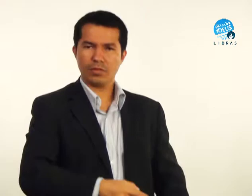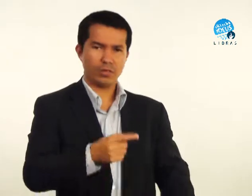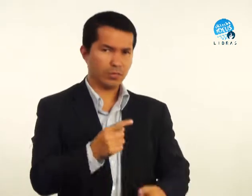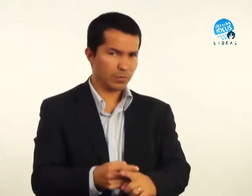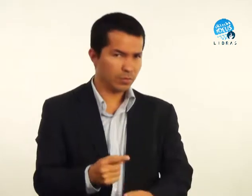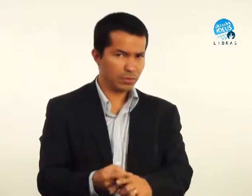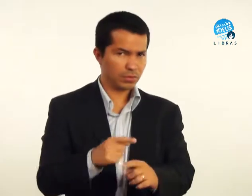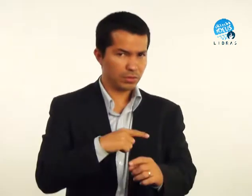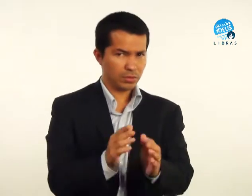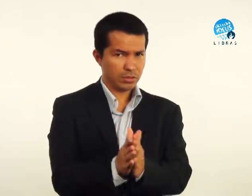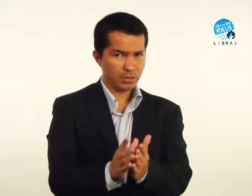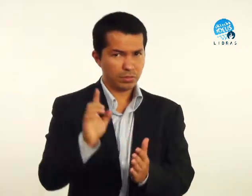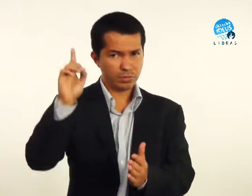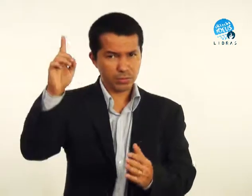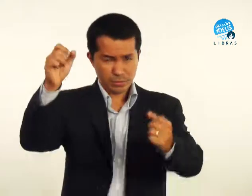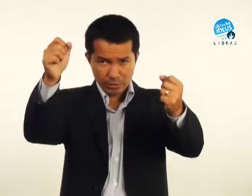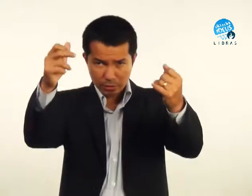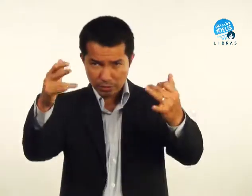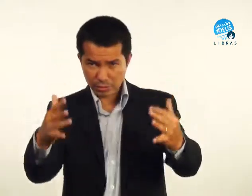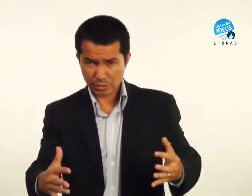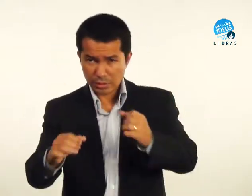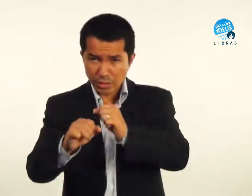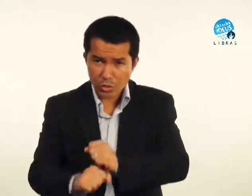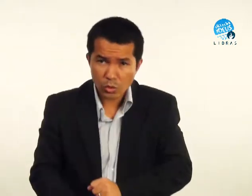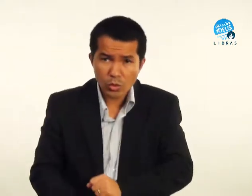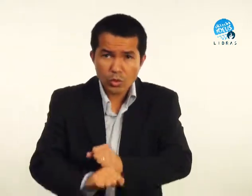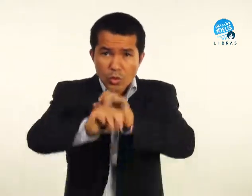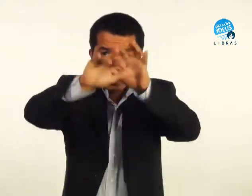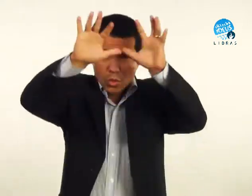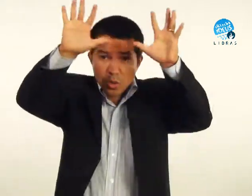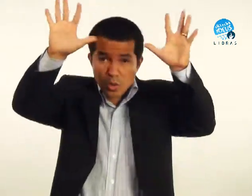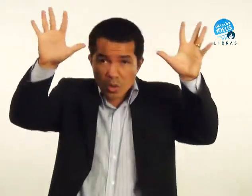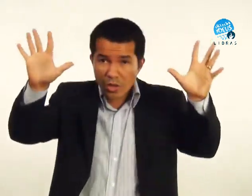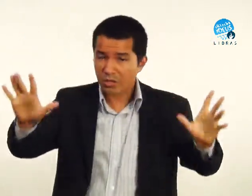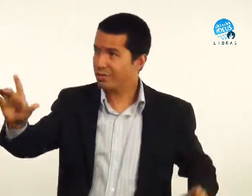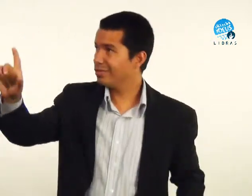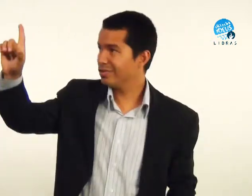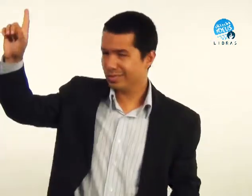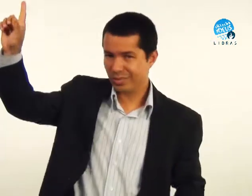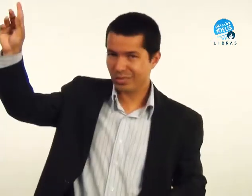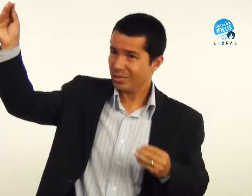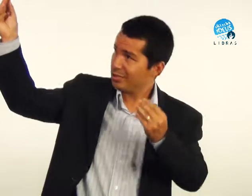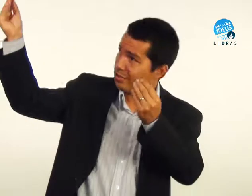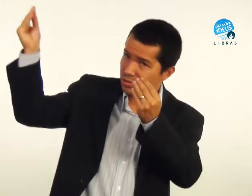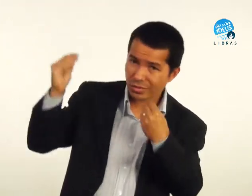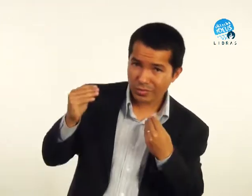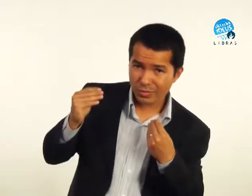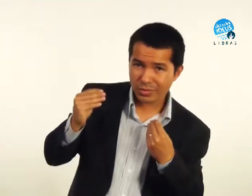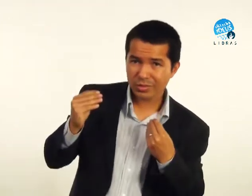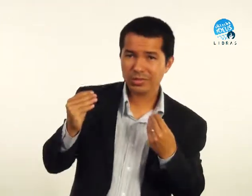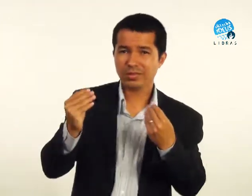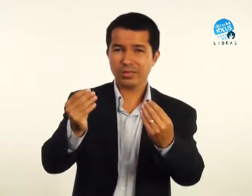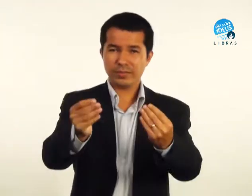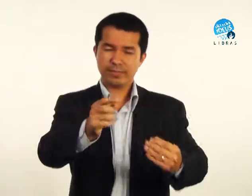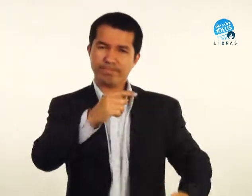manifestar. E diz a Bíblia, para que a glória Pai seja